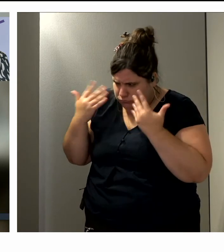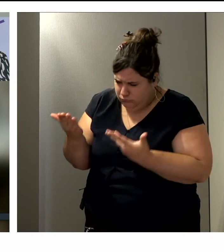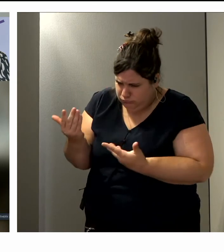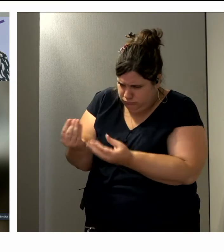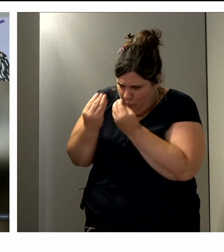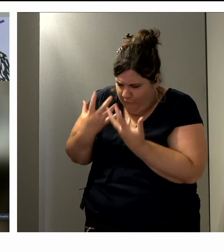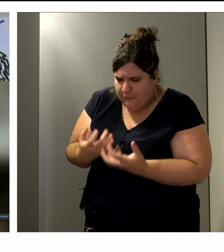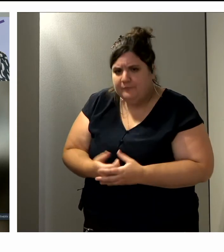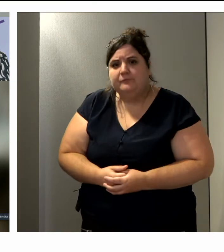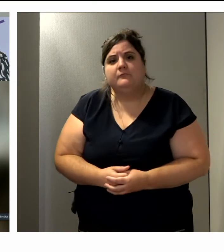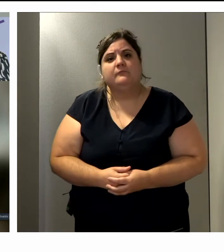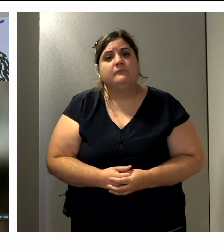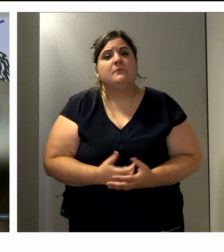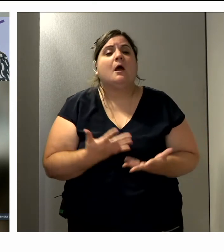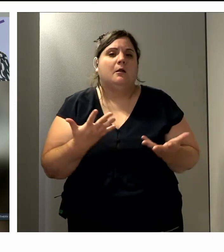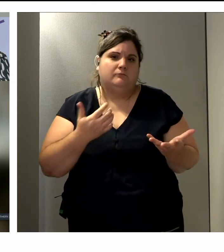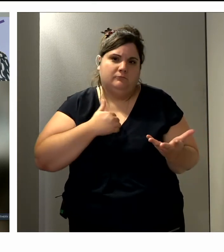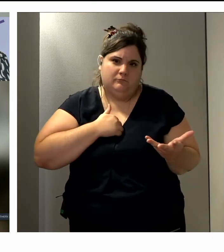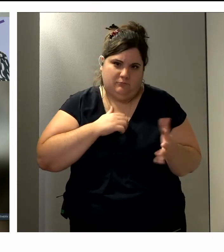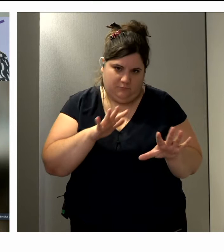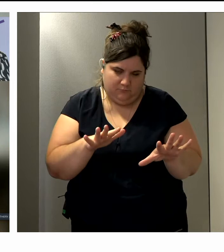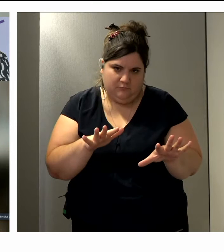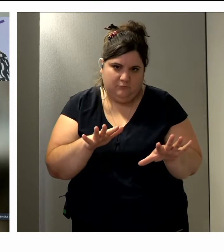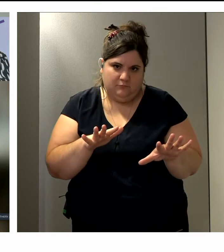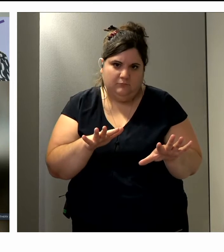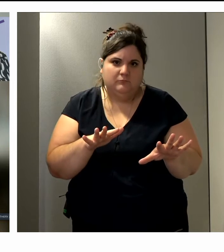ça. Alors, à titre personnel, quand on parle